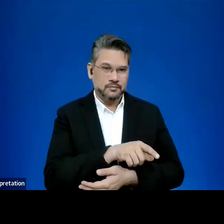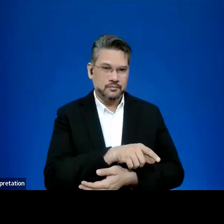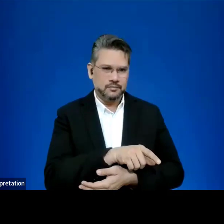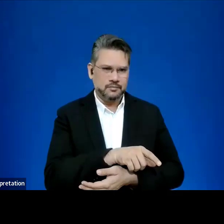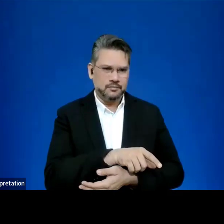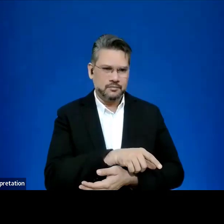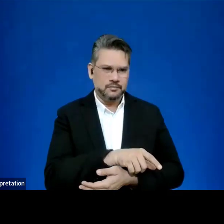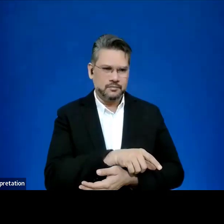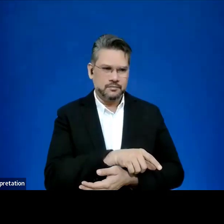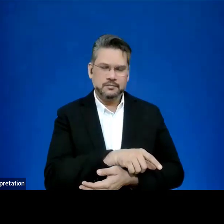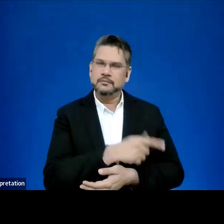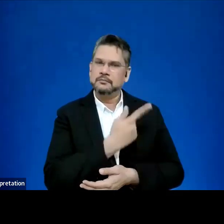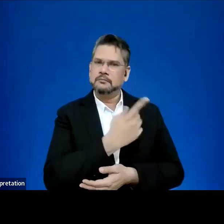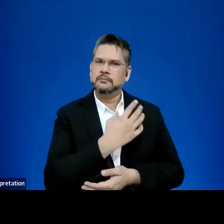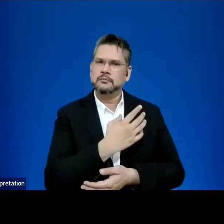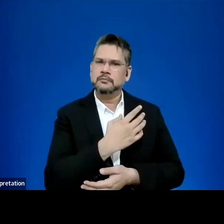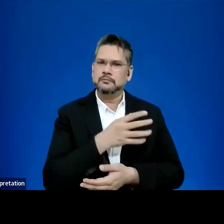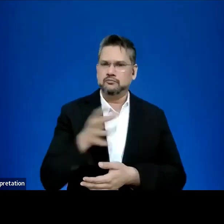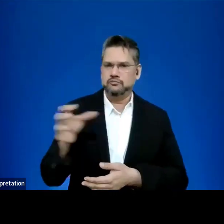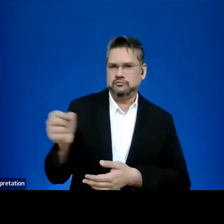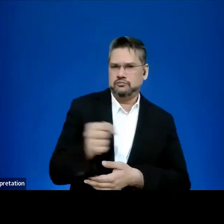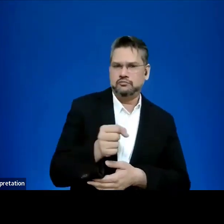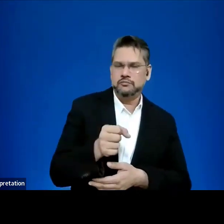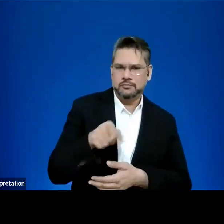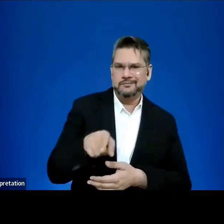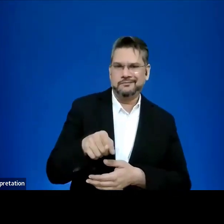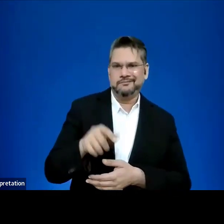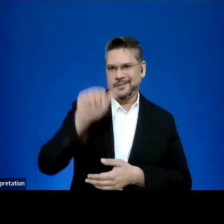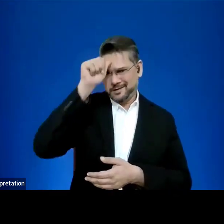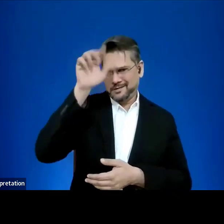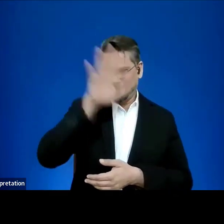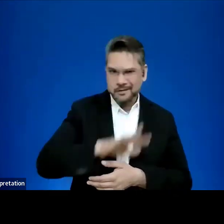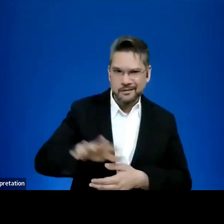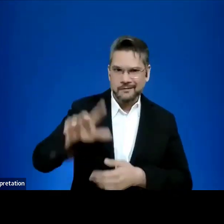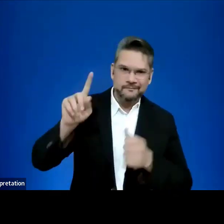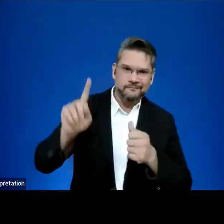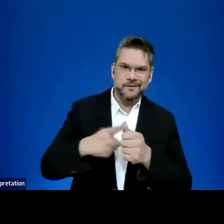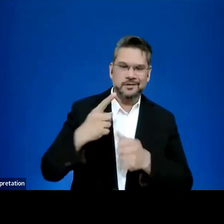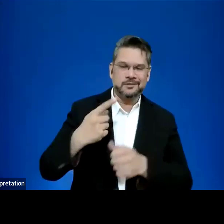来，我想要来谈论关于我们的 Bhargavi 博士。